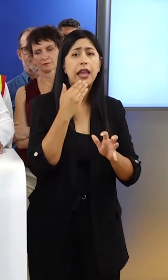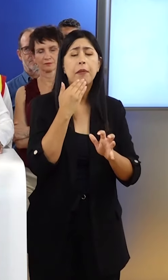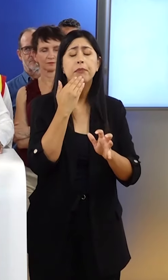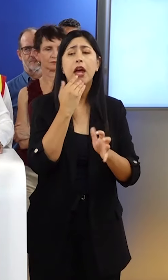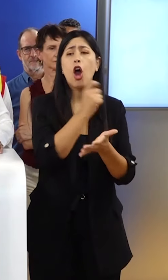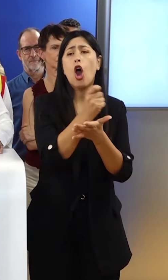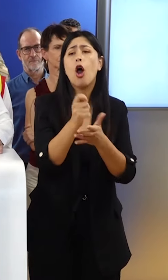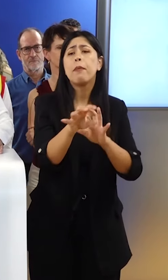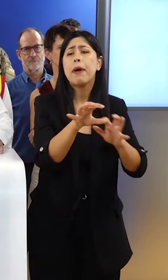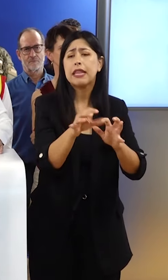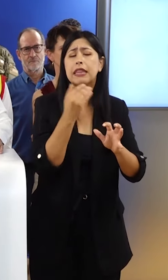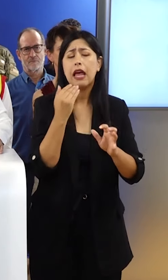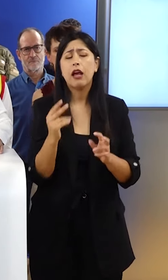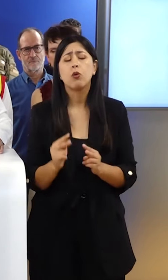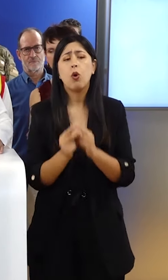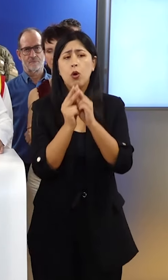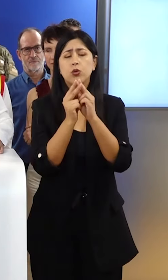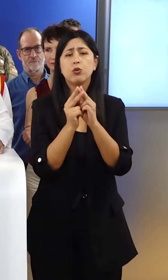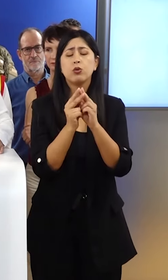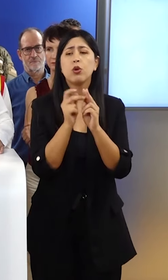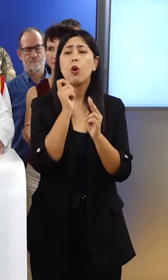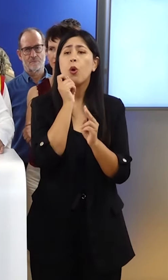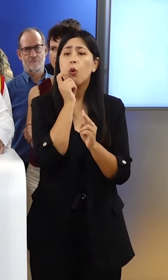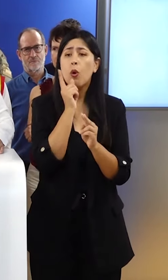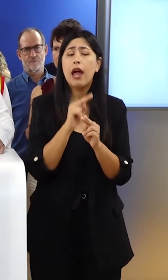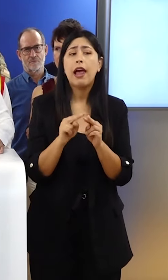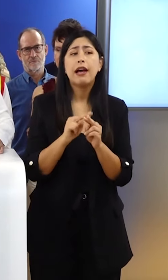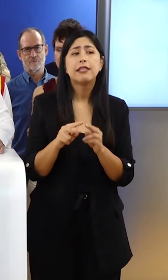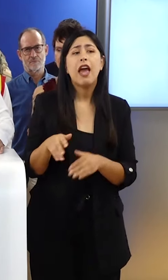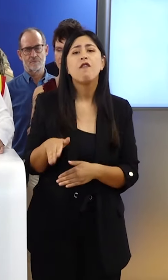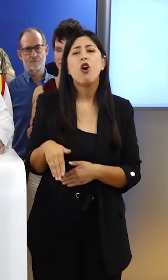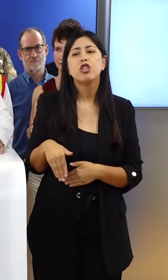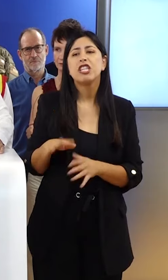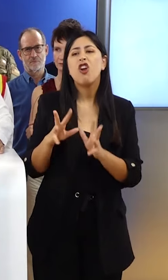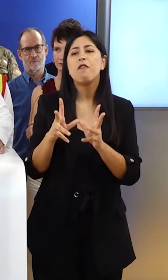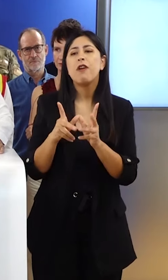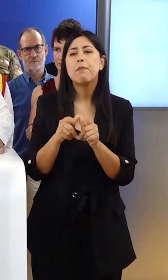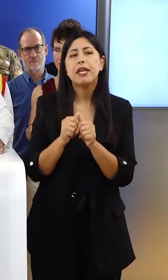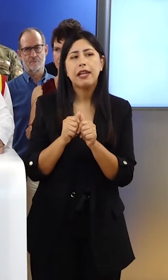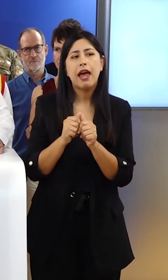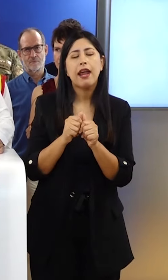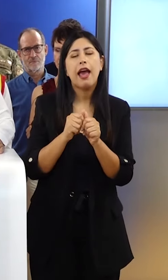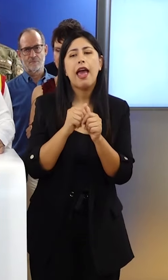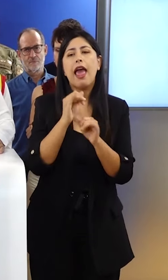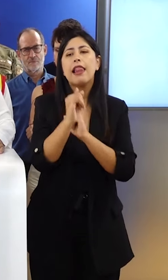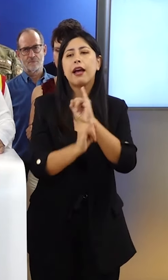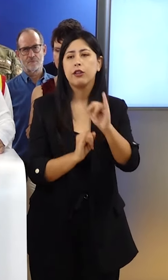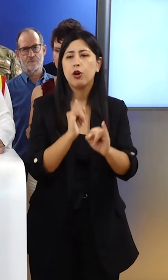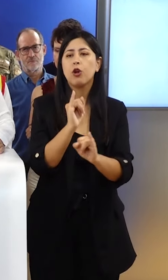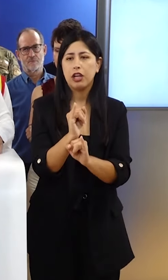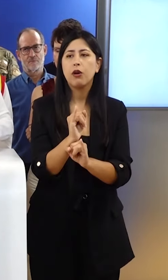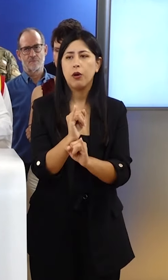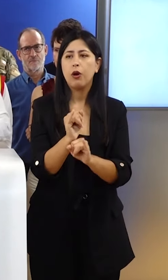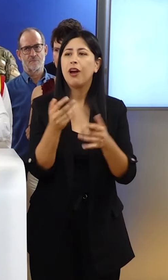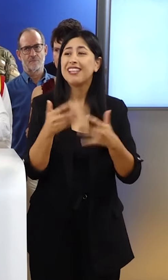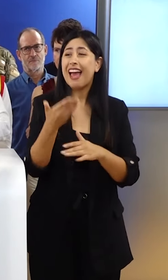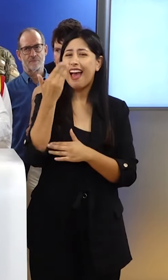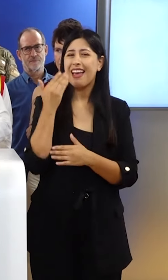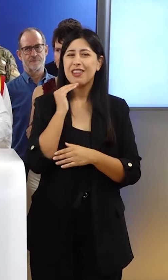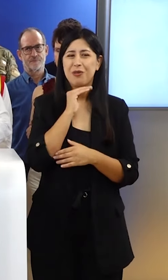eh se va eh habilitar el bolsillo familiar electrónico que ya lo utilizamos en el caso de las